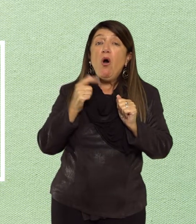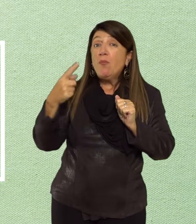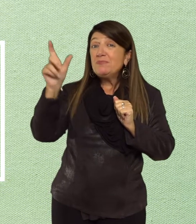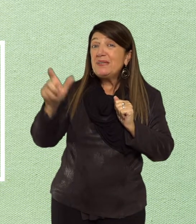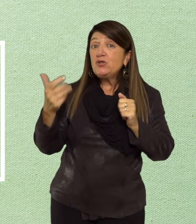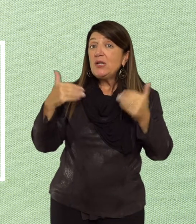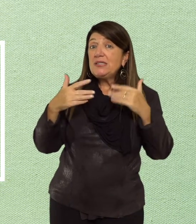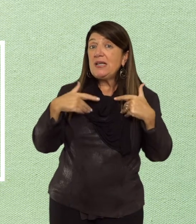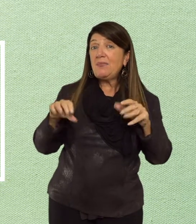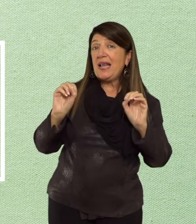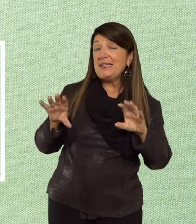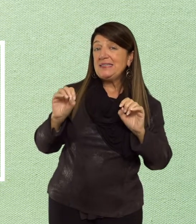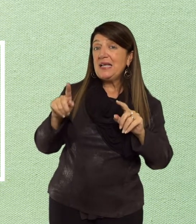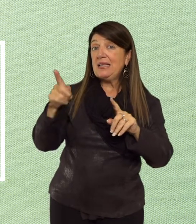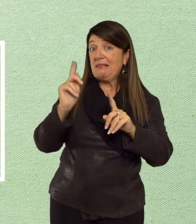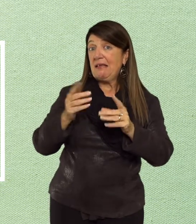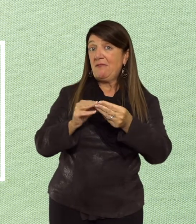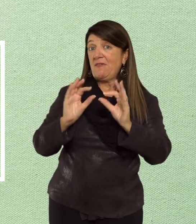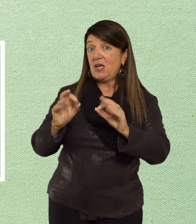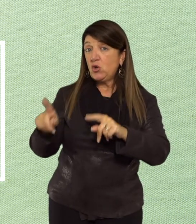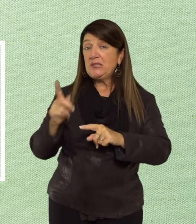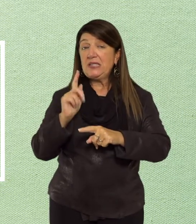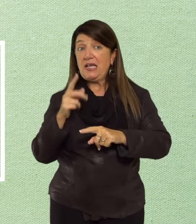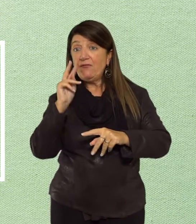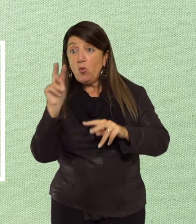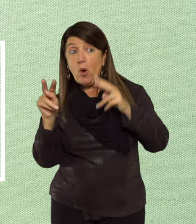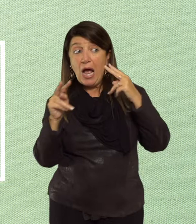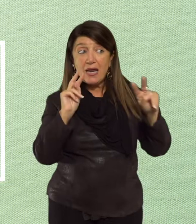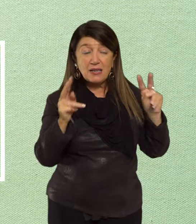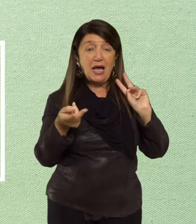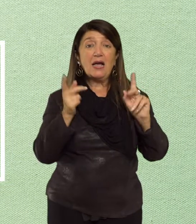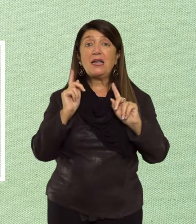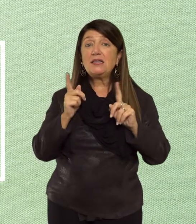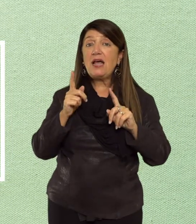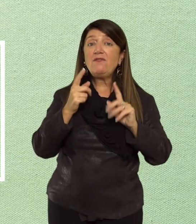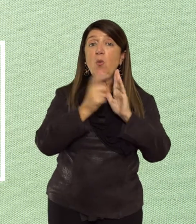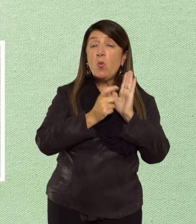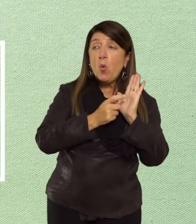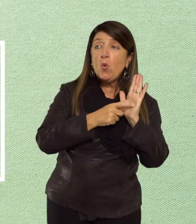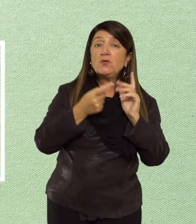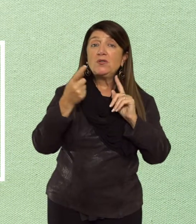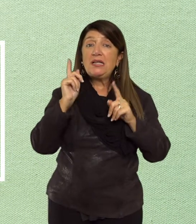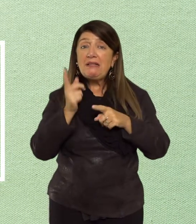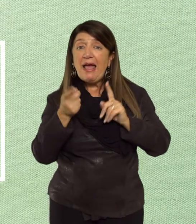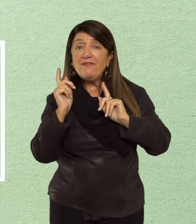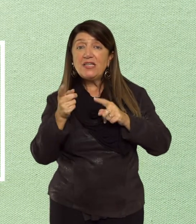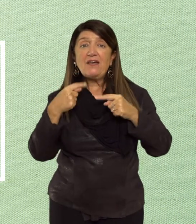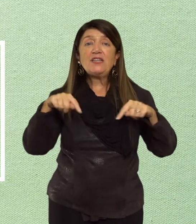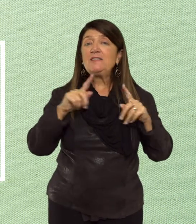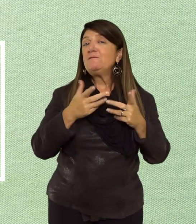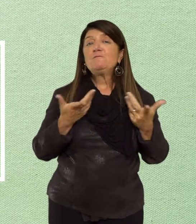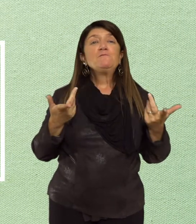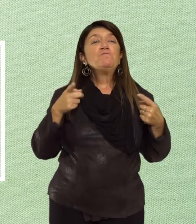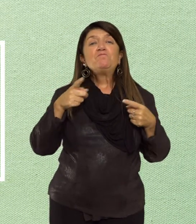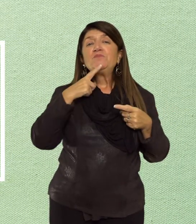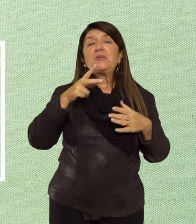disabilità, devi nuotare in questo modo, devi guardare, devi prenderti questi punti di riferimento, perché sono cose troppo personali che è